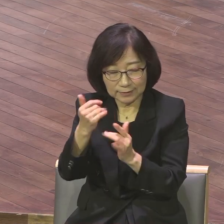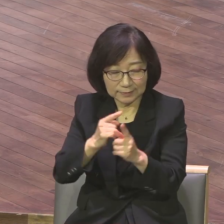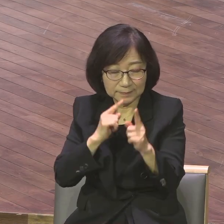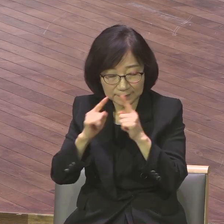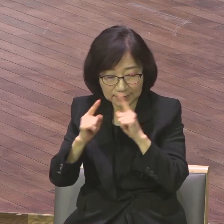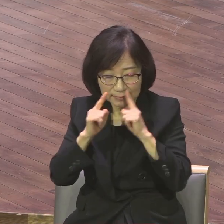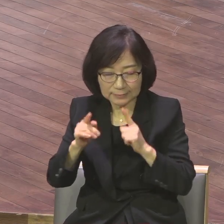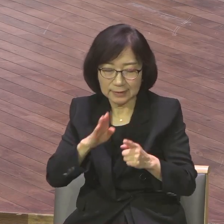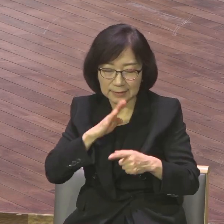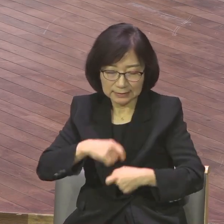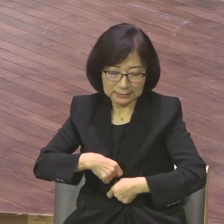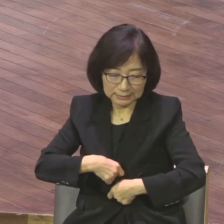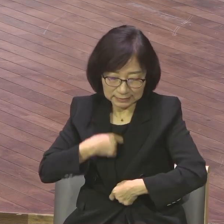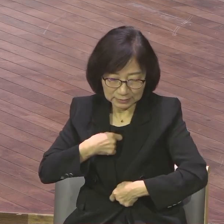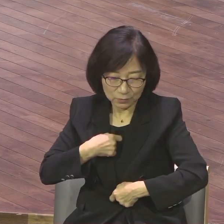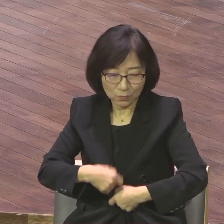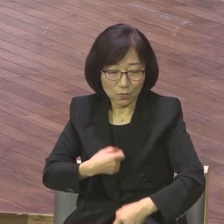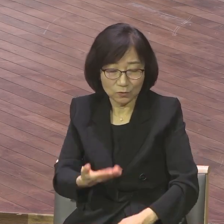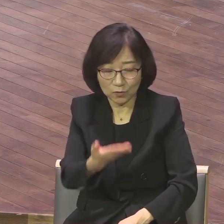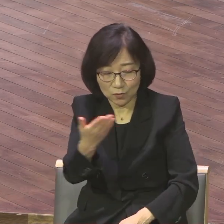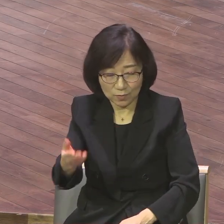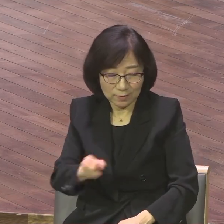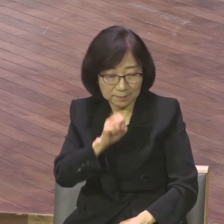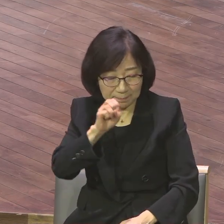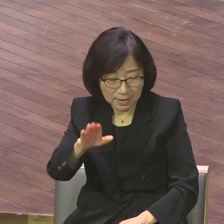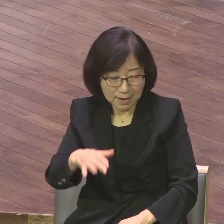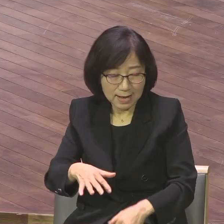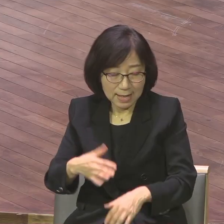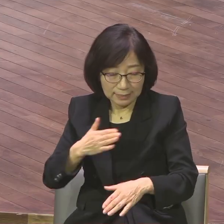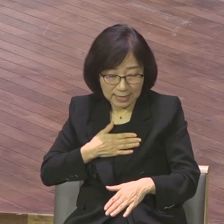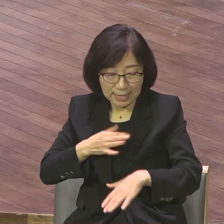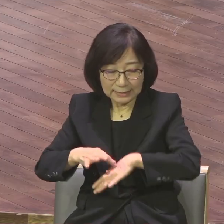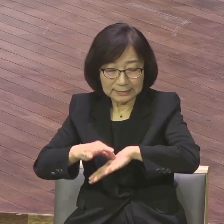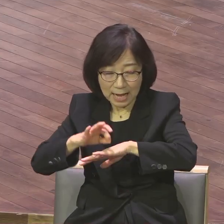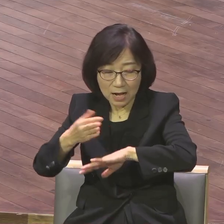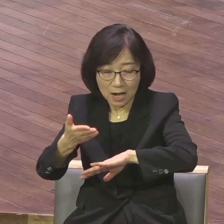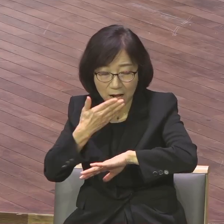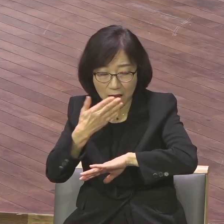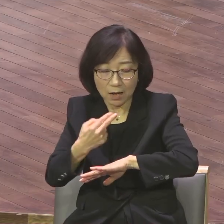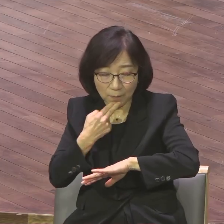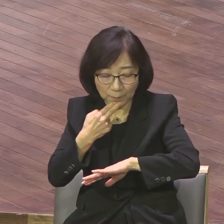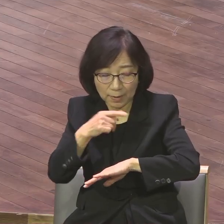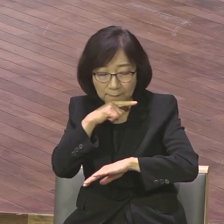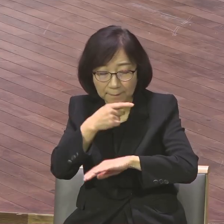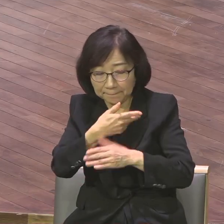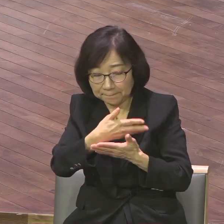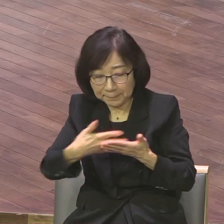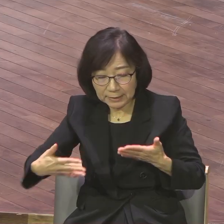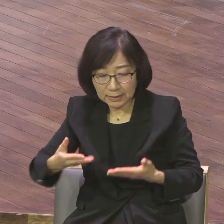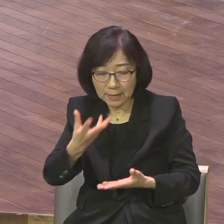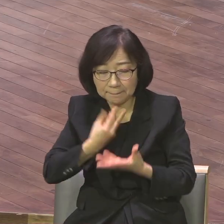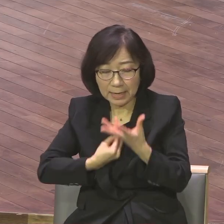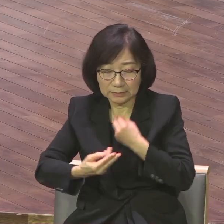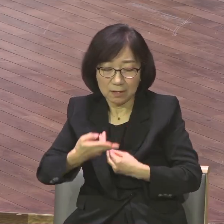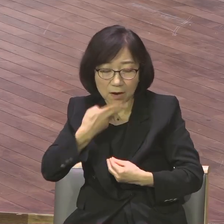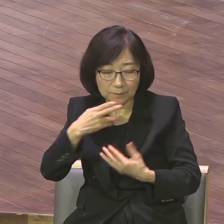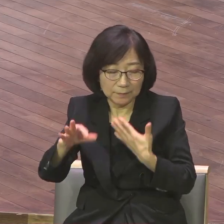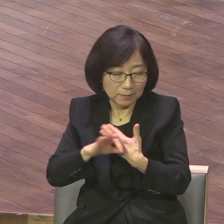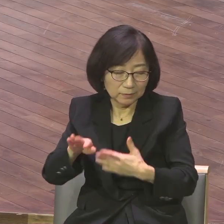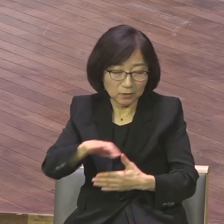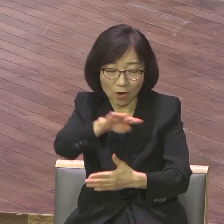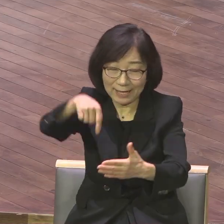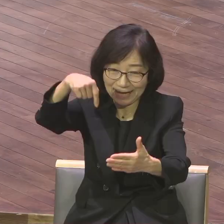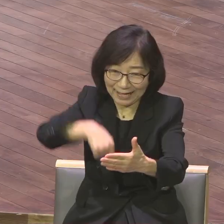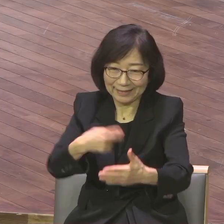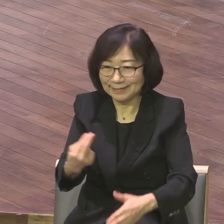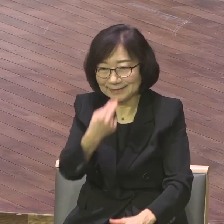내가 진실로 너에게 이르노니 인자의 살을 먹지 아니하고 인자의 피를 마시지 아니하면 네 속에